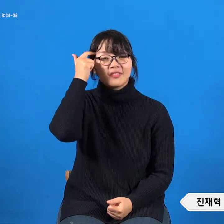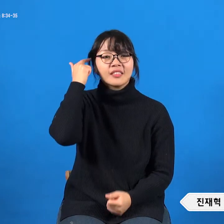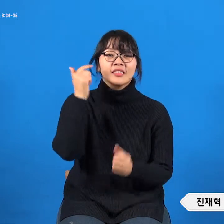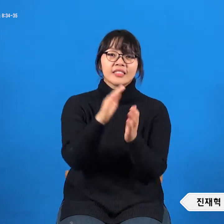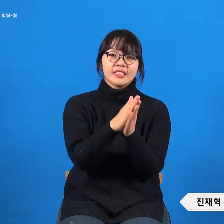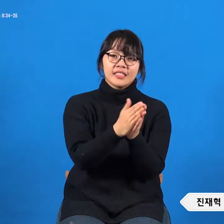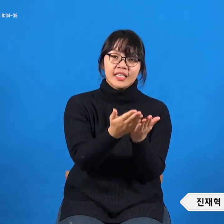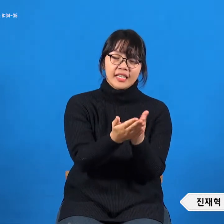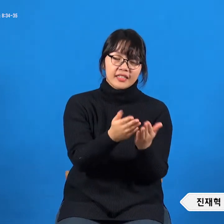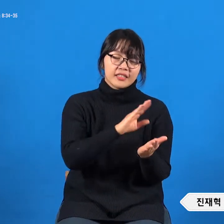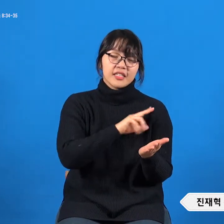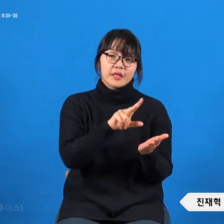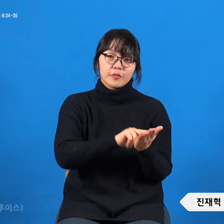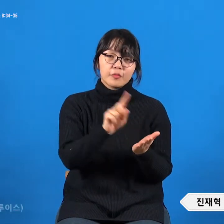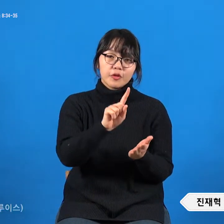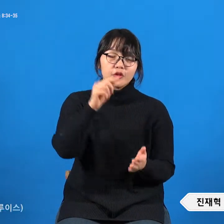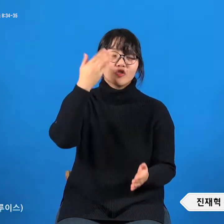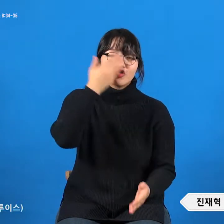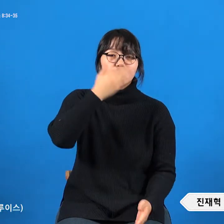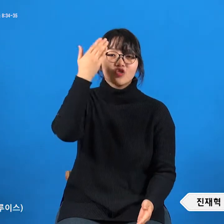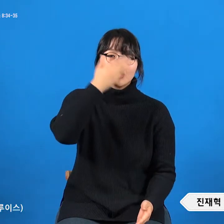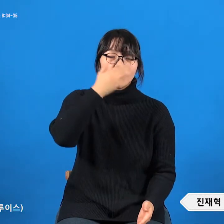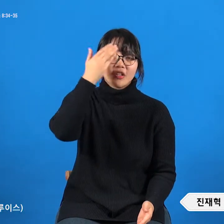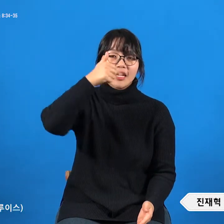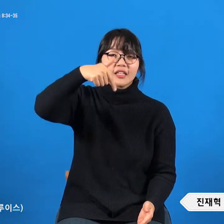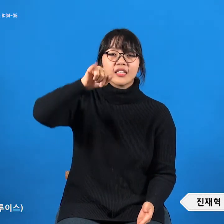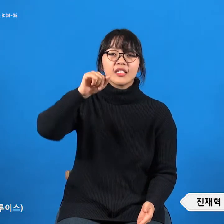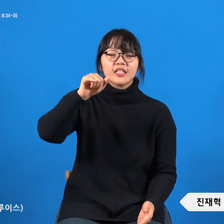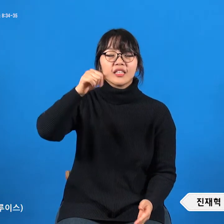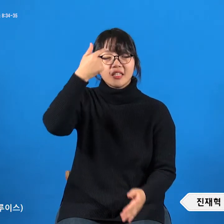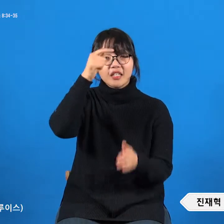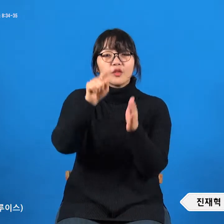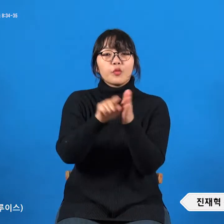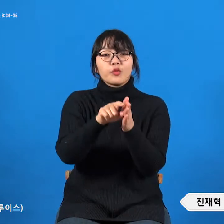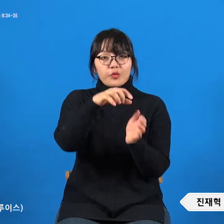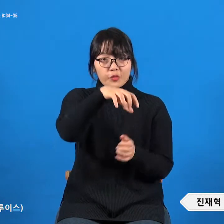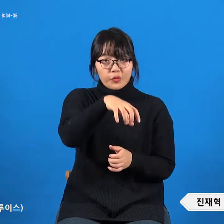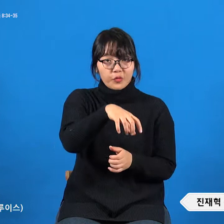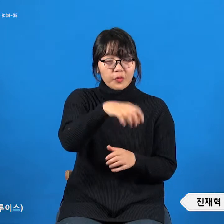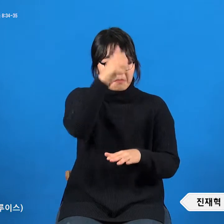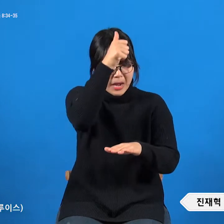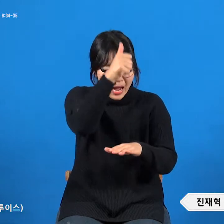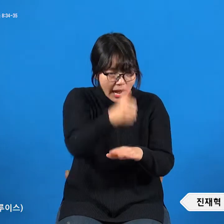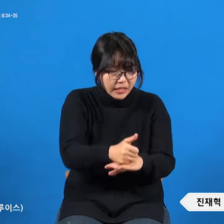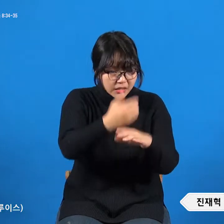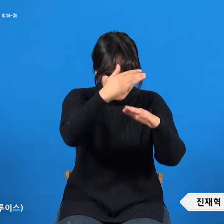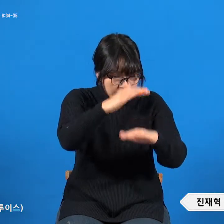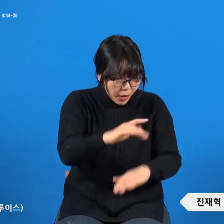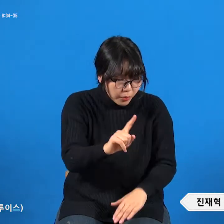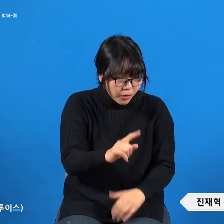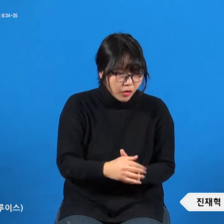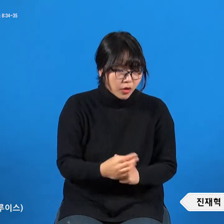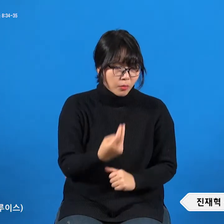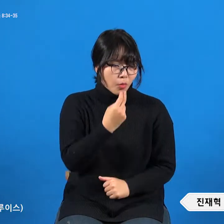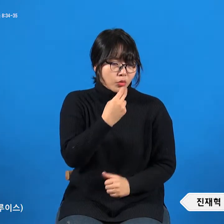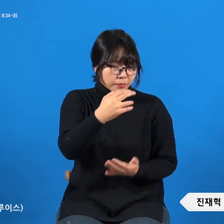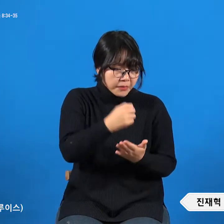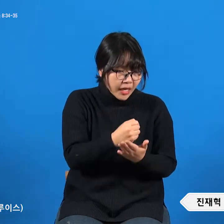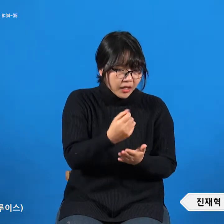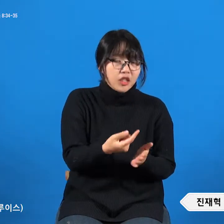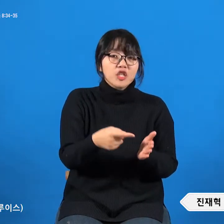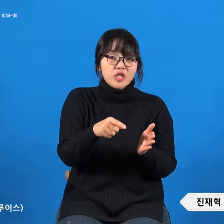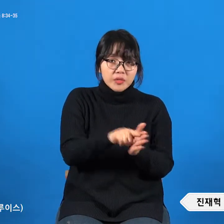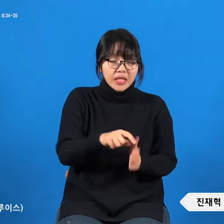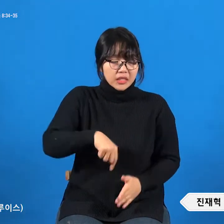책 순전한 기독교 그 마지막 챕터에서 목숨을 얻기 위해 목숨을 버리라 라고 말씀하고